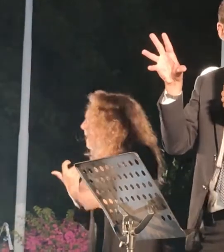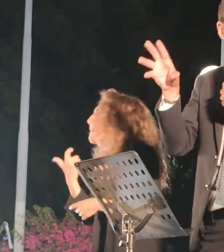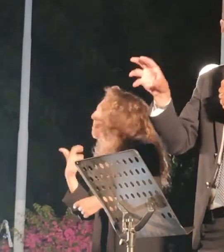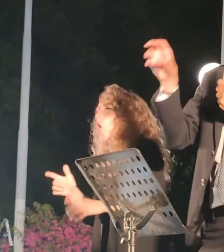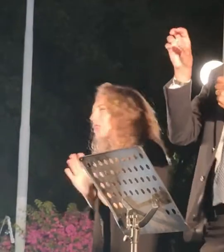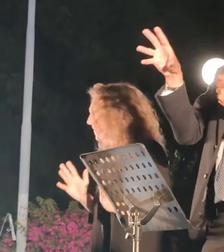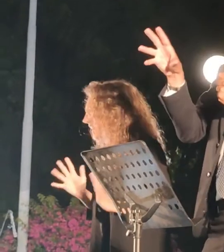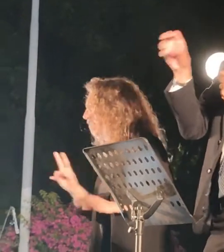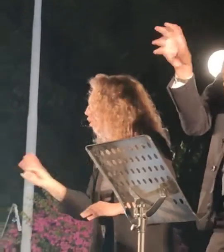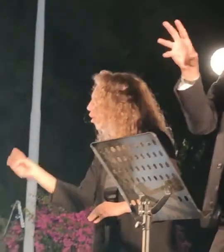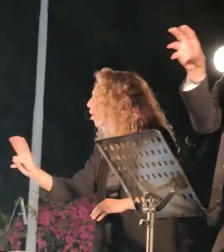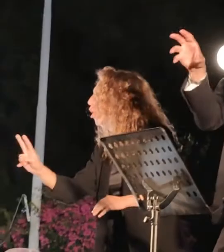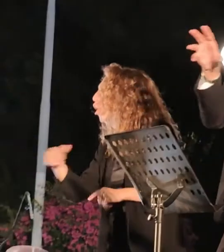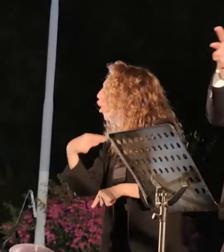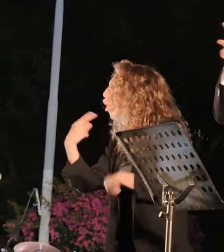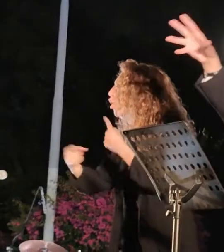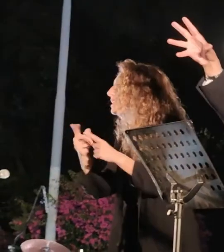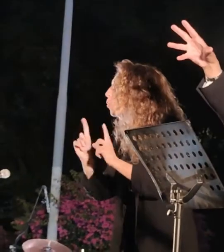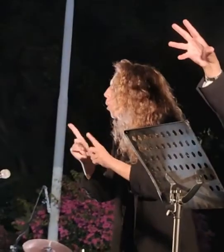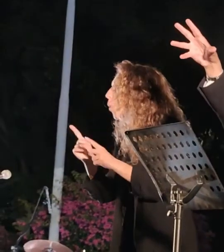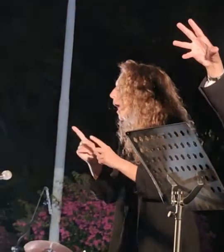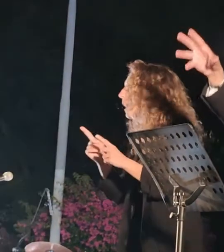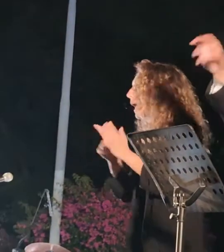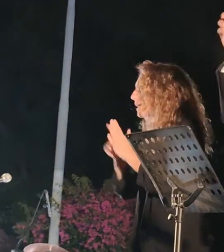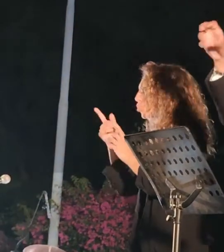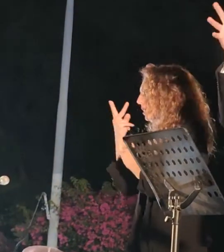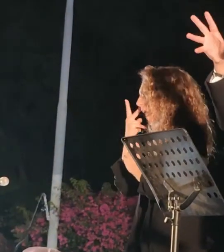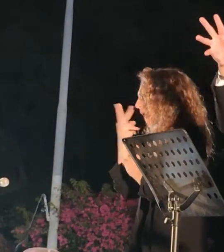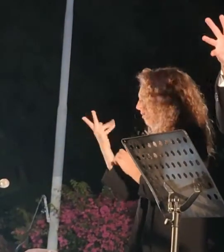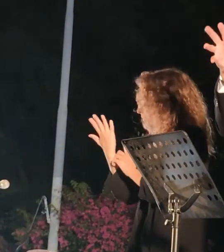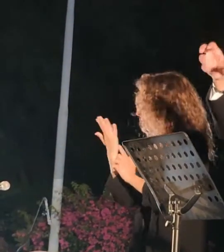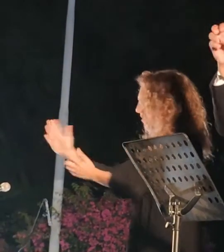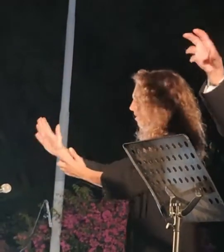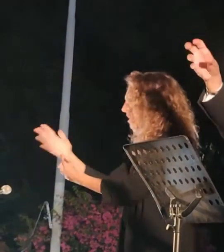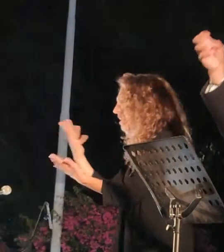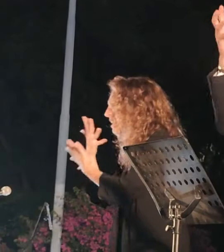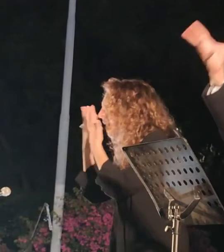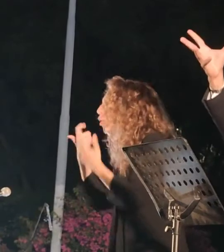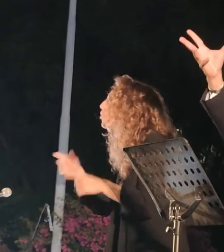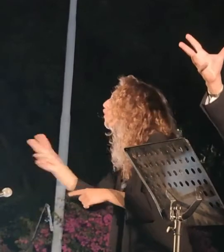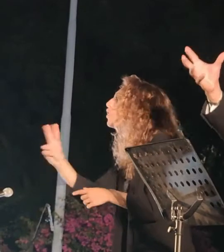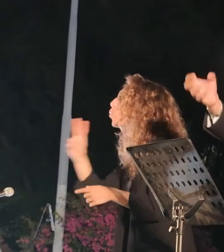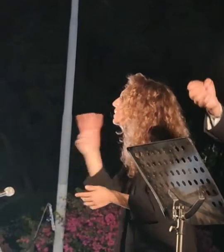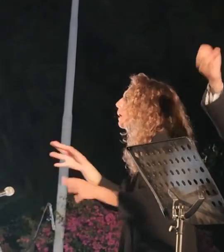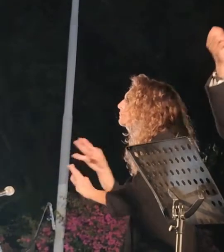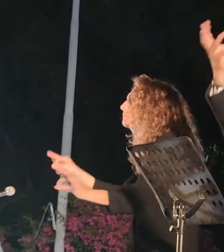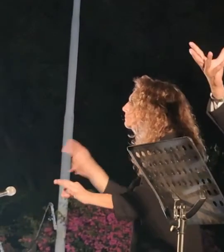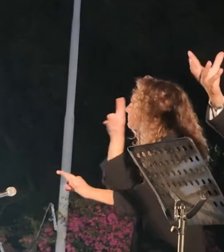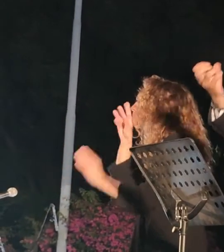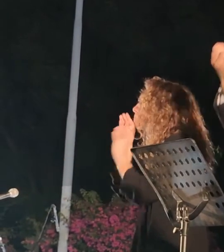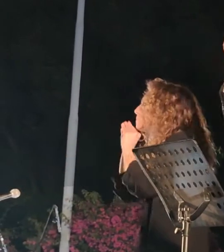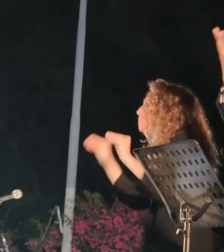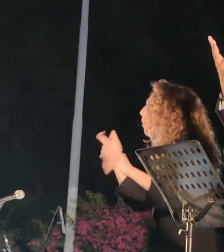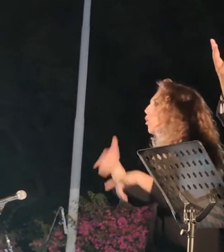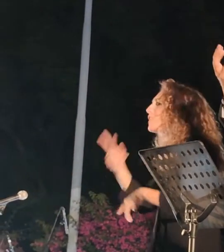continuate ad evitare quello che ormai è palese? Per quale motivo continuate a non vedere che la